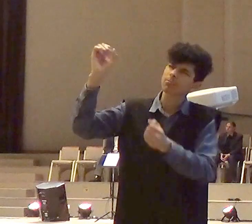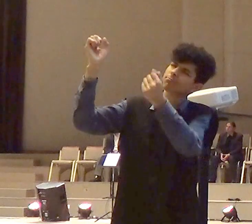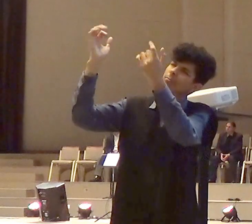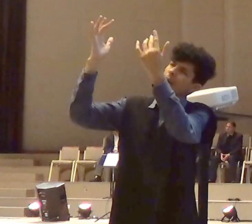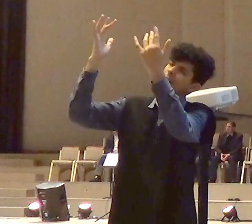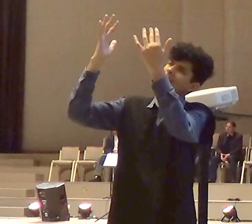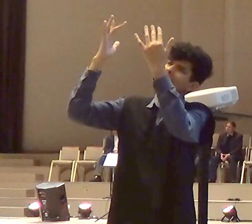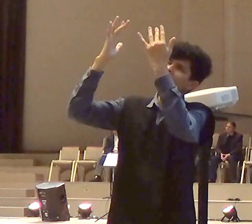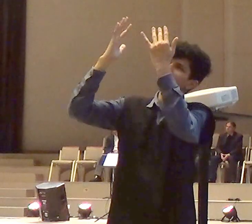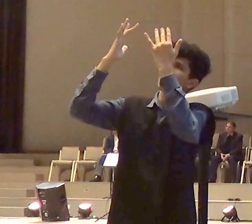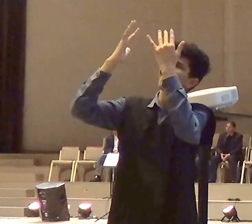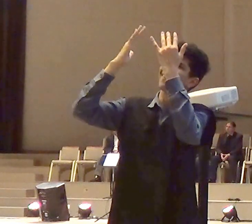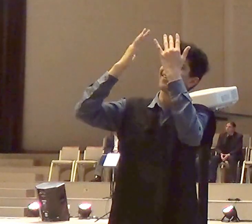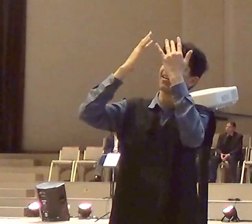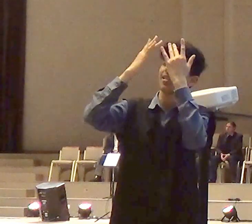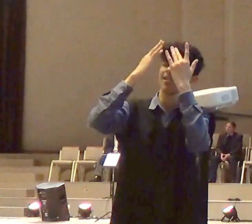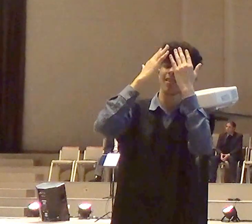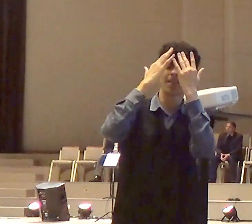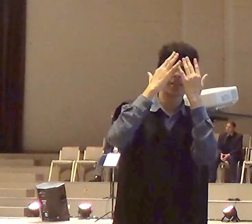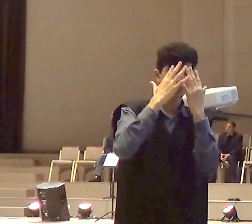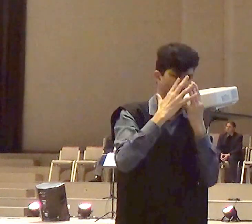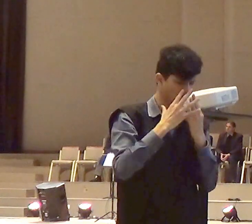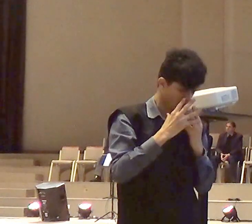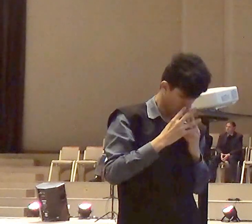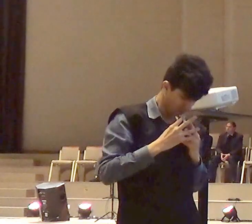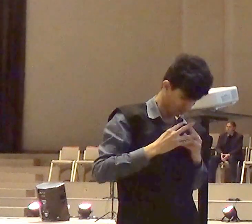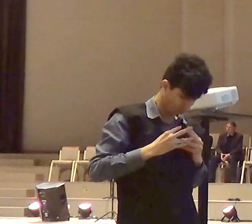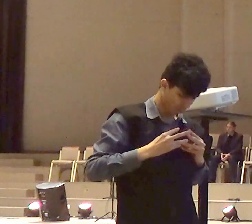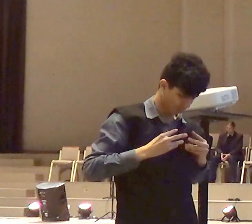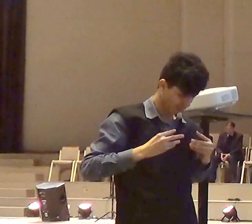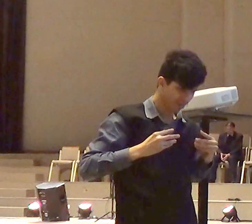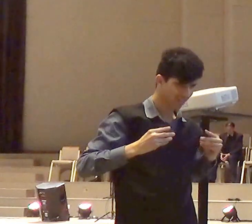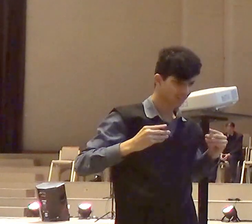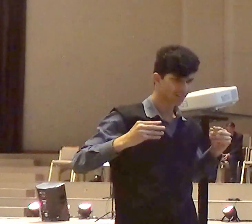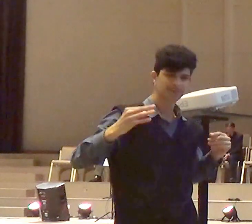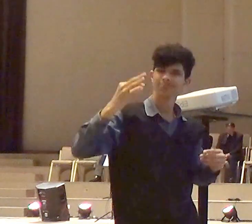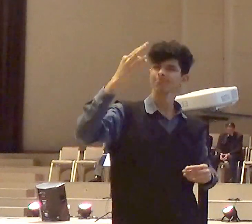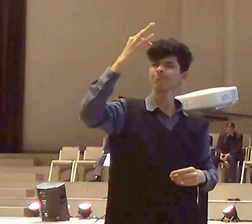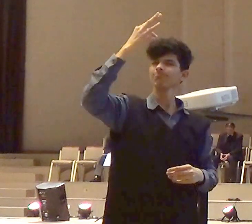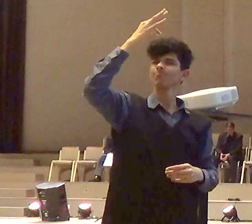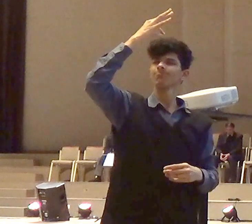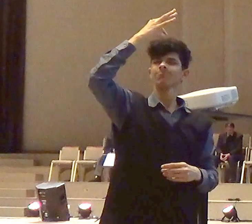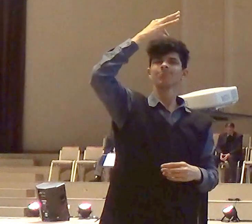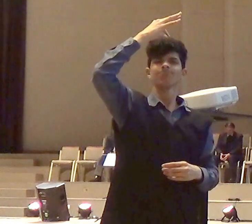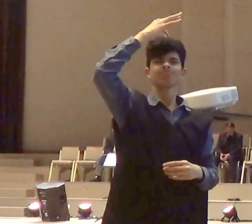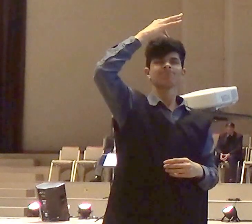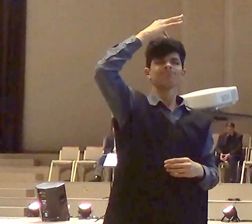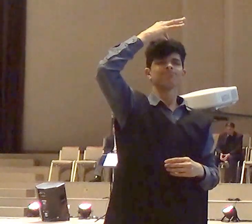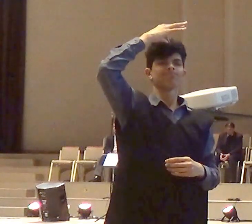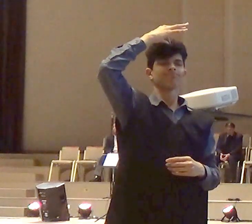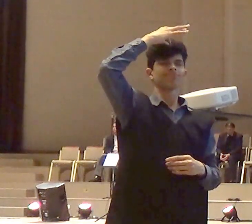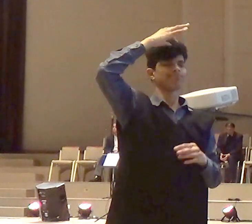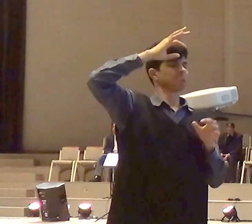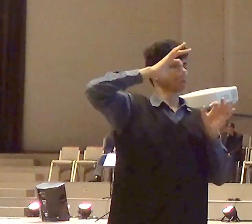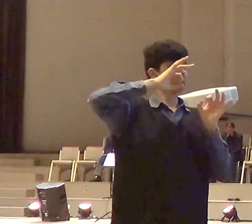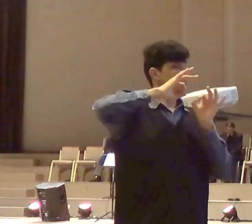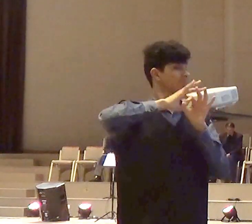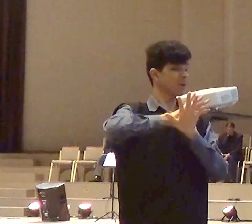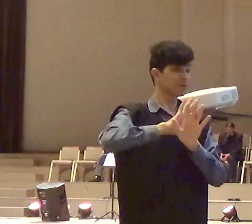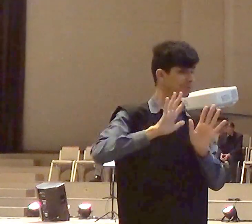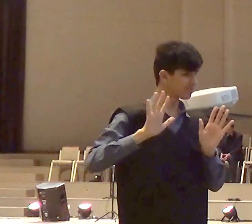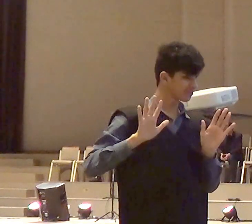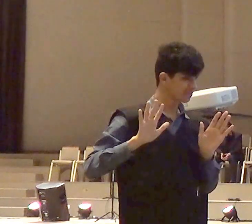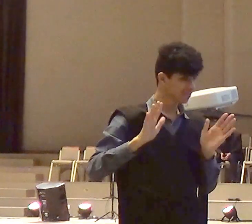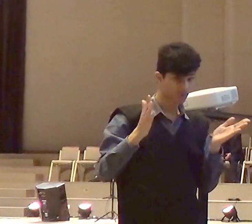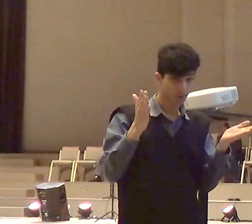a unção do seu espírito e é ele que preenche o nosso coração então se nessa